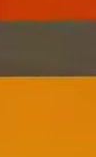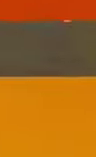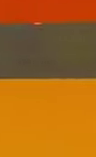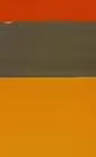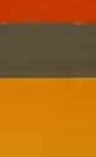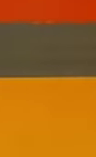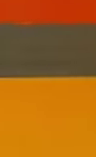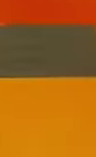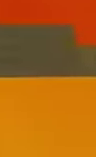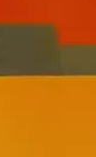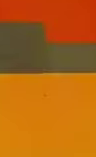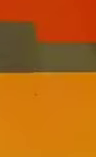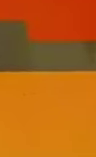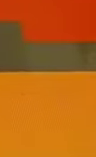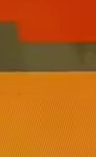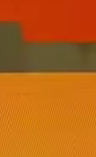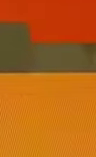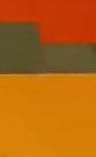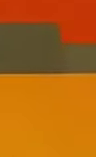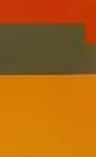favor.